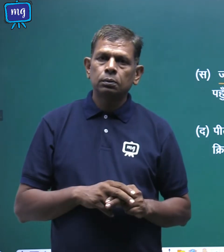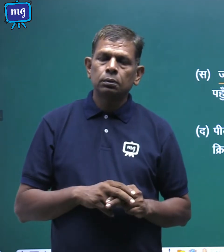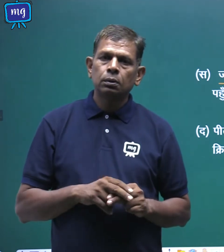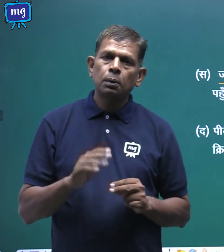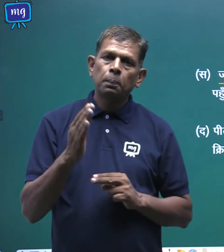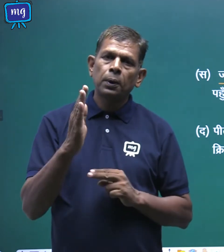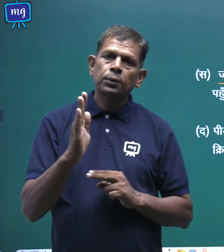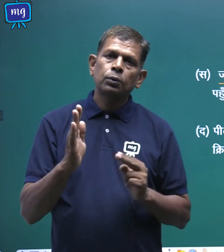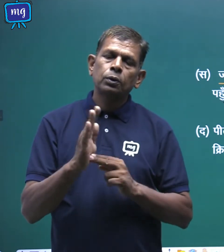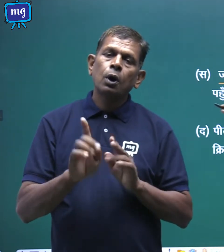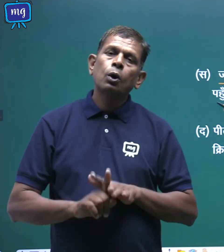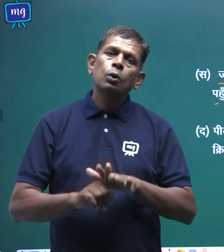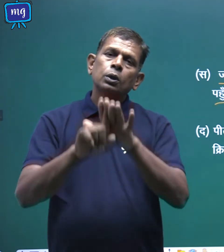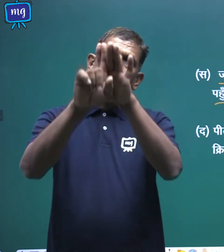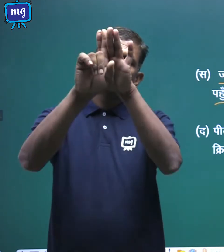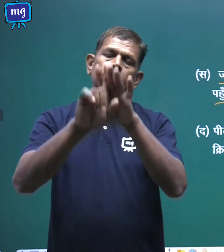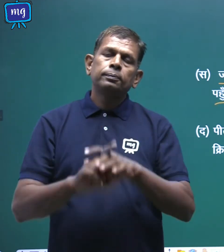पत्तियों तक पहुंचाती है।